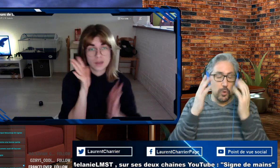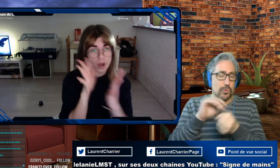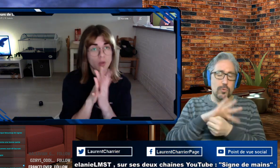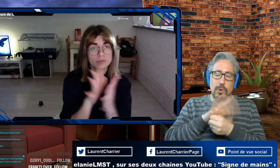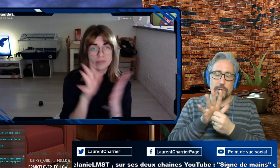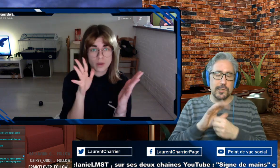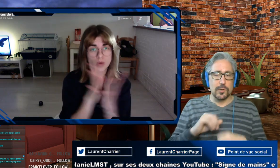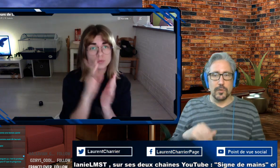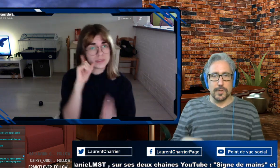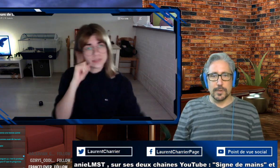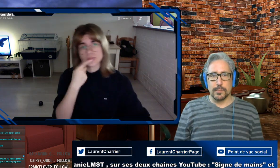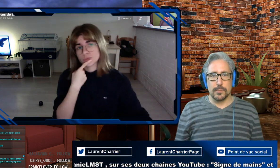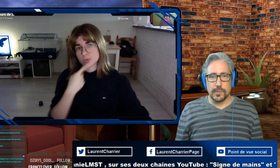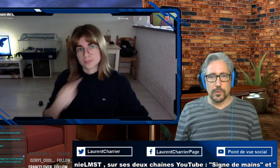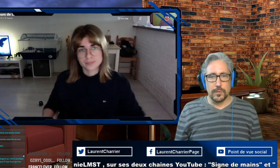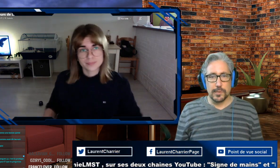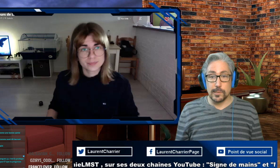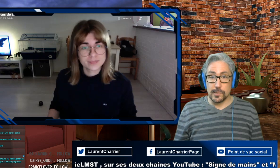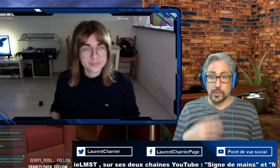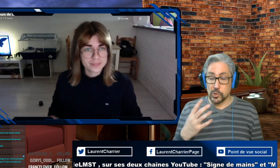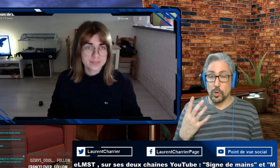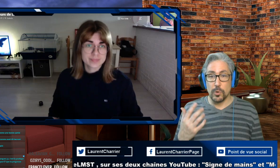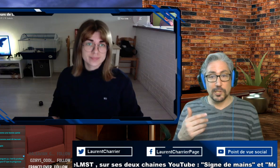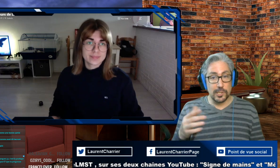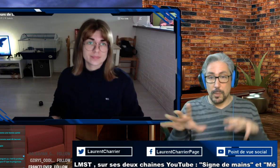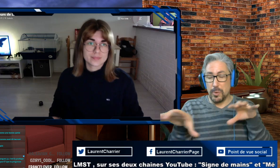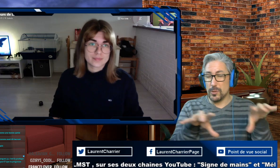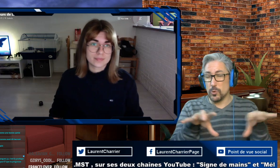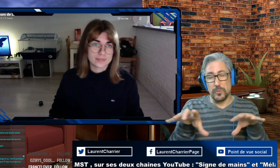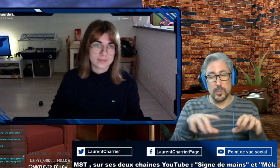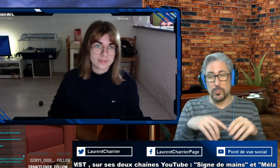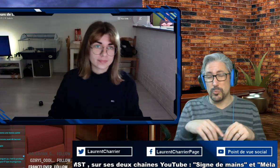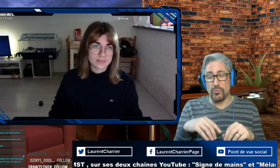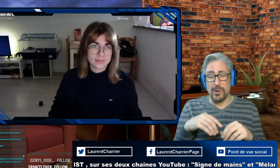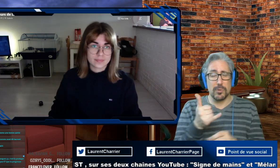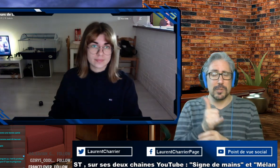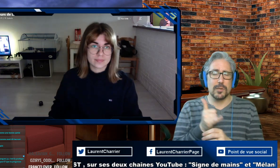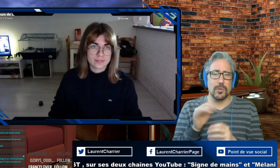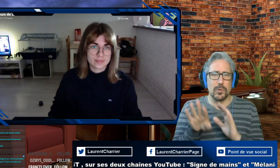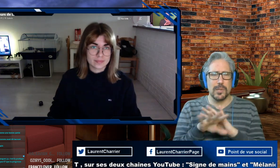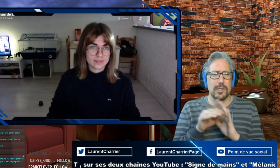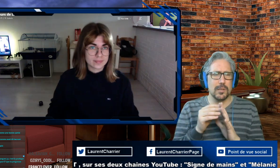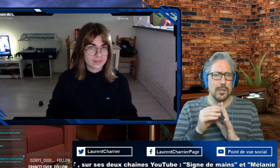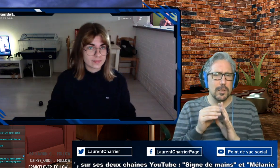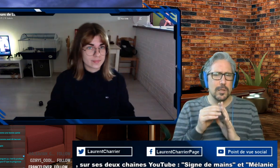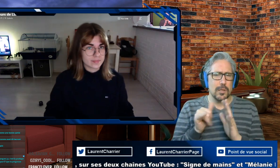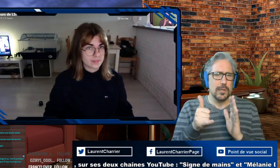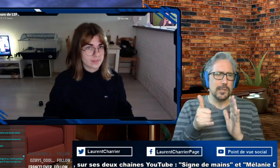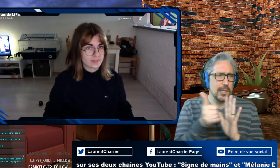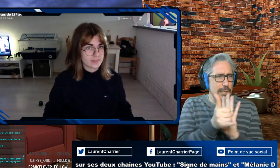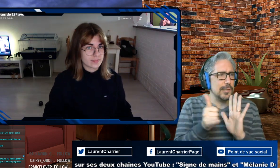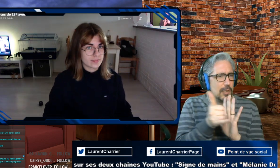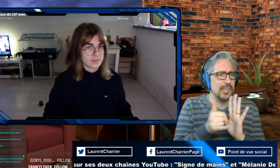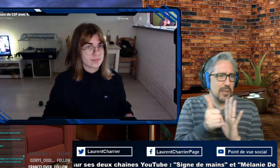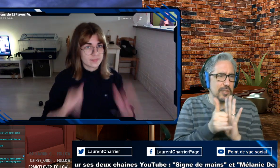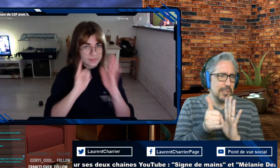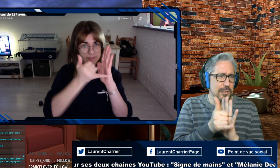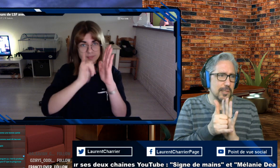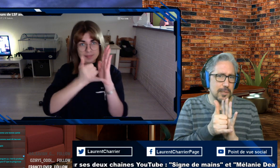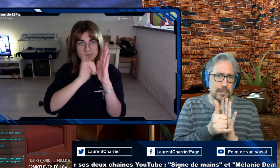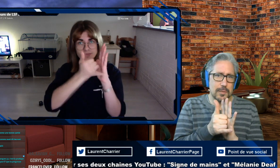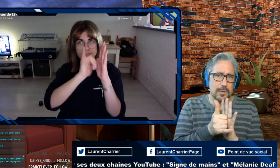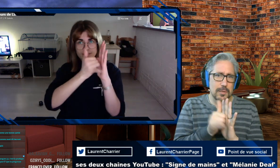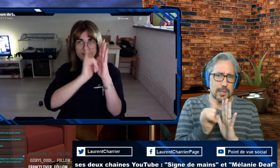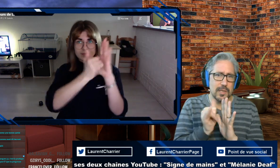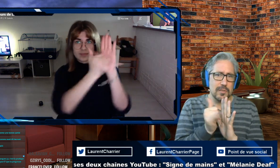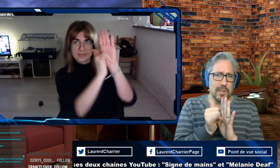Ce qui bloque beaucoup, comme on l'a dit, c'est le Covid. C'est le Covid, c'est seulement... Il y a plein de groupes Facebook pour aller dans les... C'est comme ça, Café des Signes, c'est